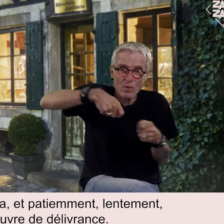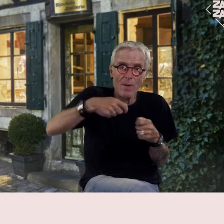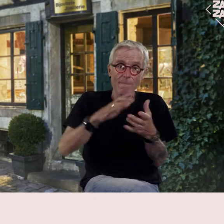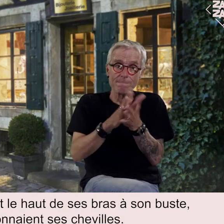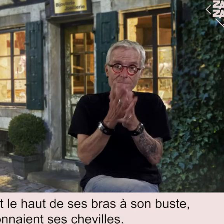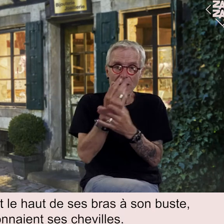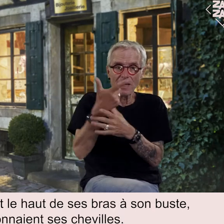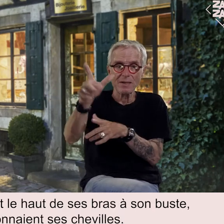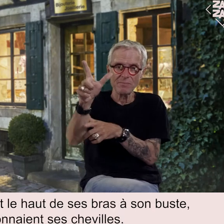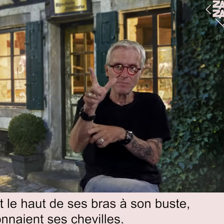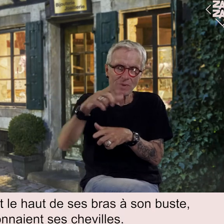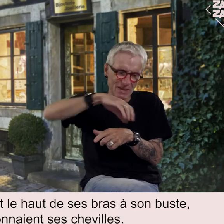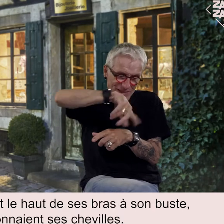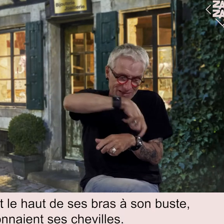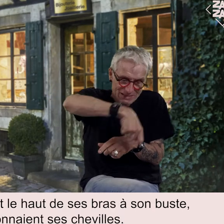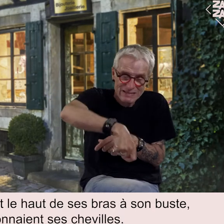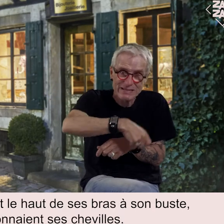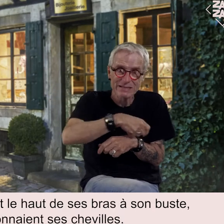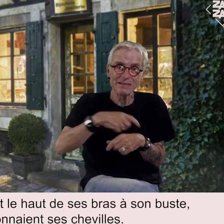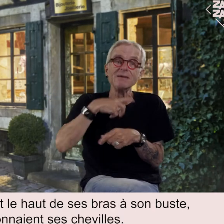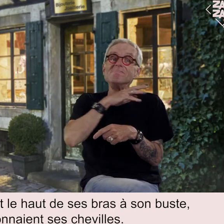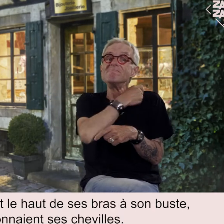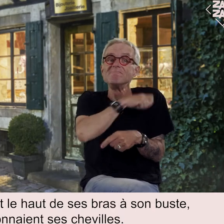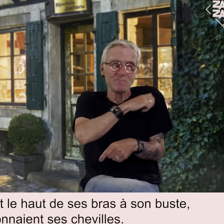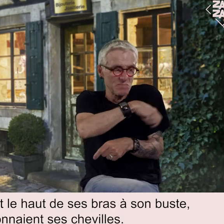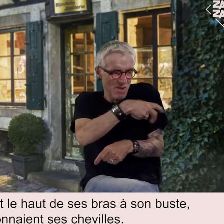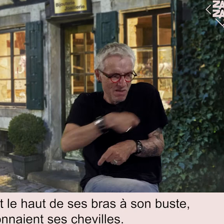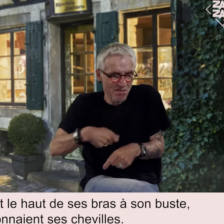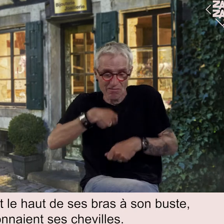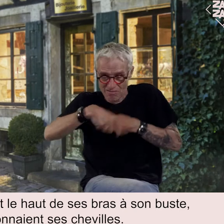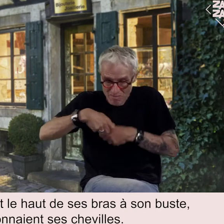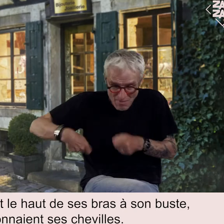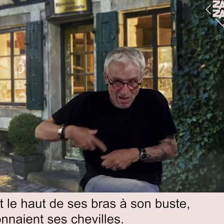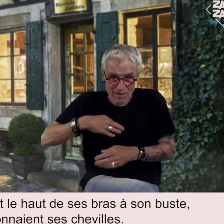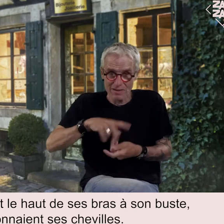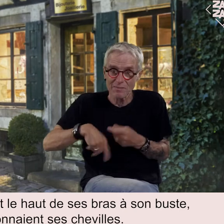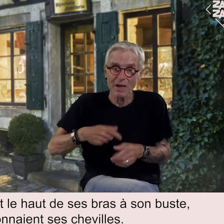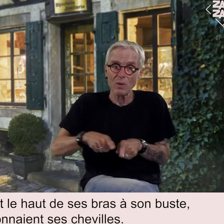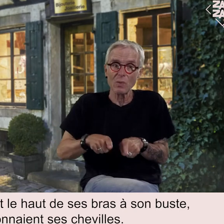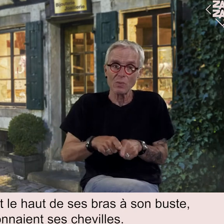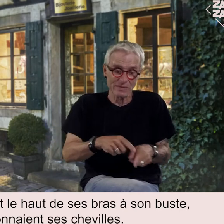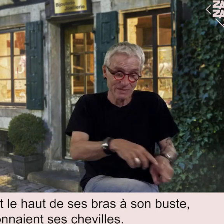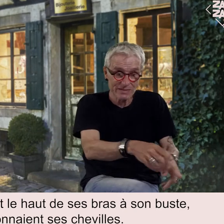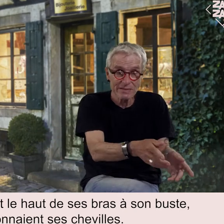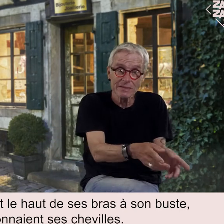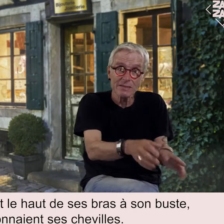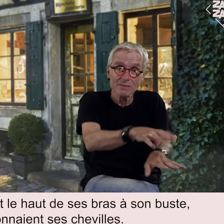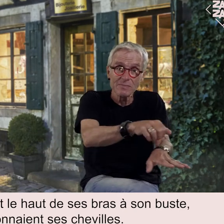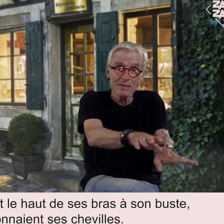dégagée, pour défaire les liens qui nouaient le haut de ses bras à son buste, puis ceux qui emprisonnaient ses chevilles.